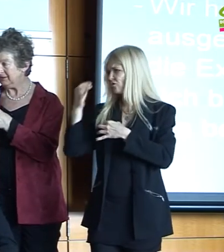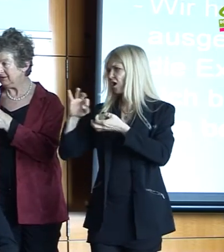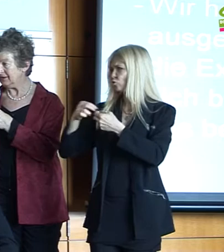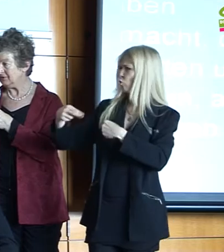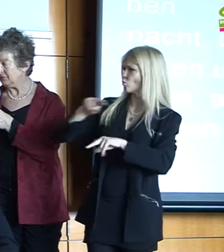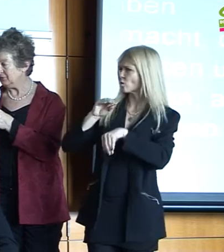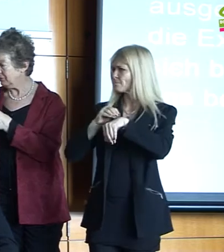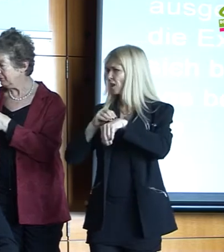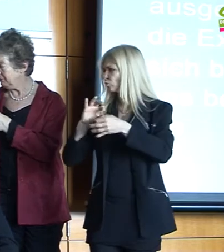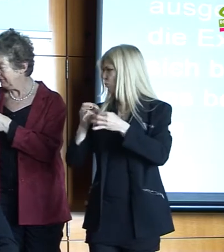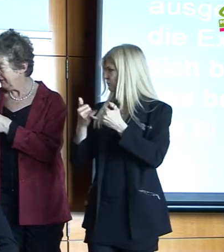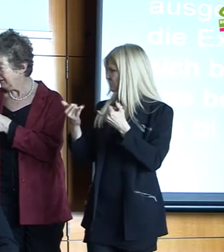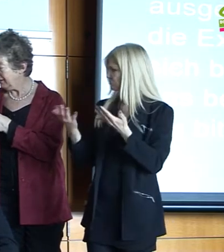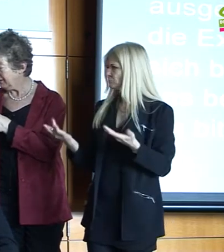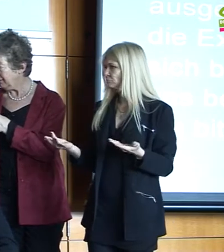einfach bitten, noch